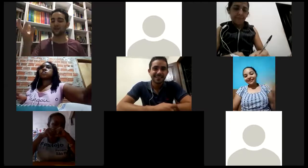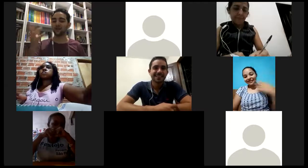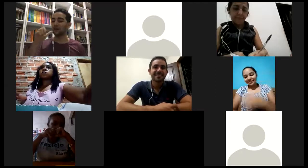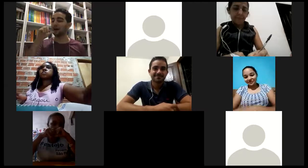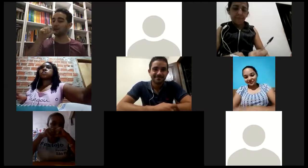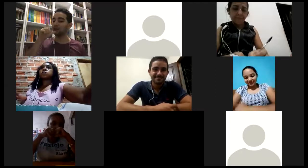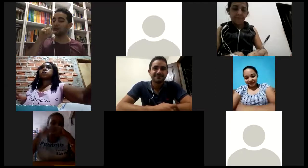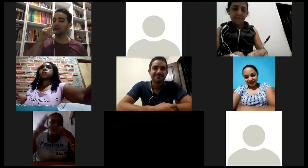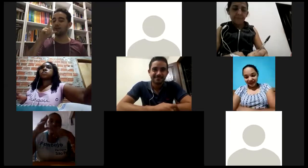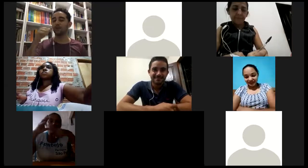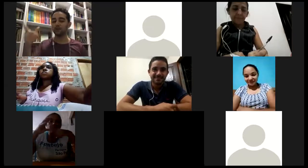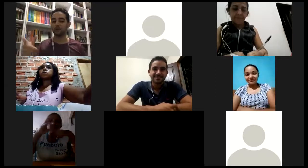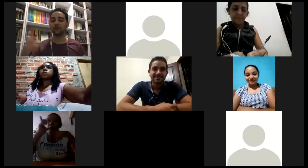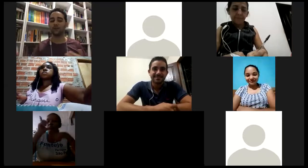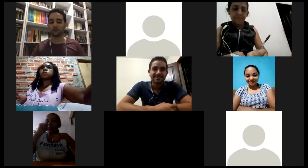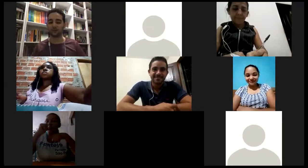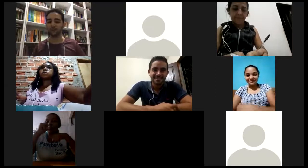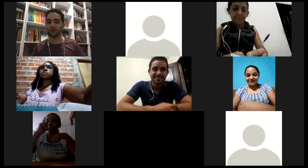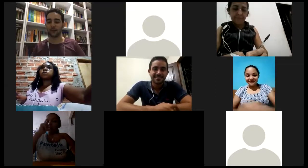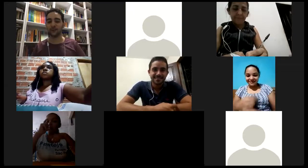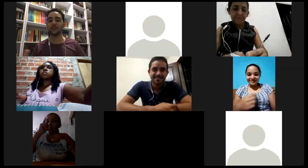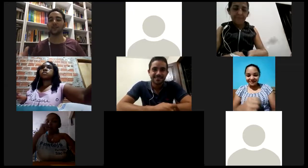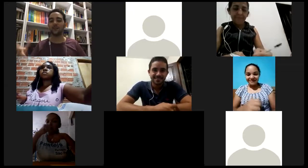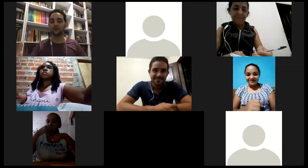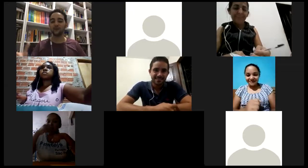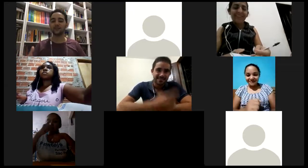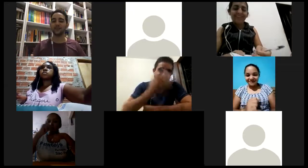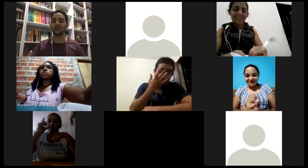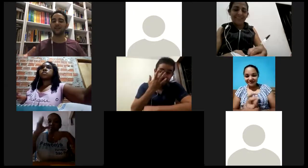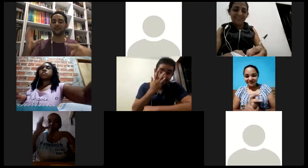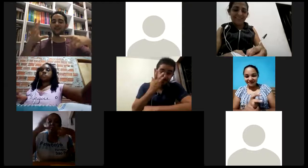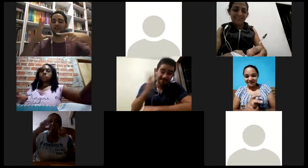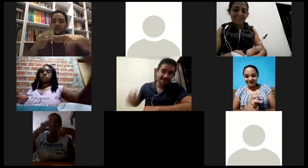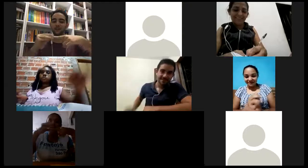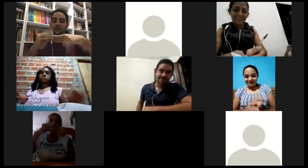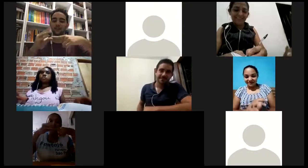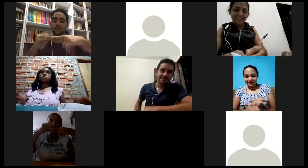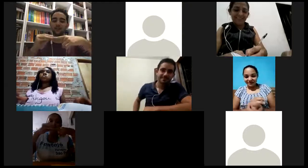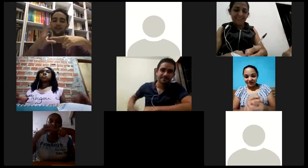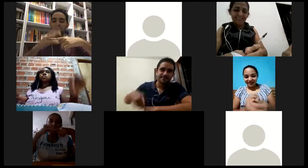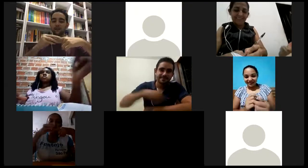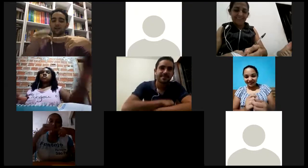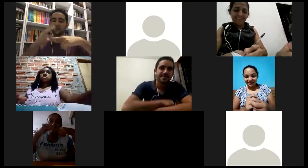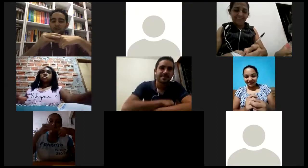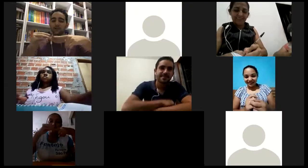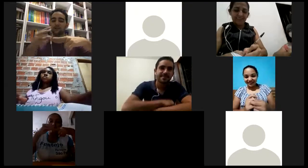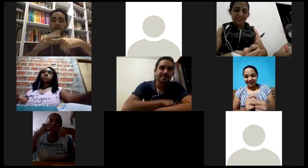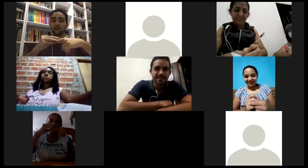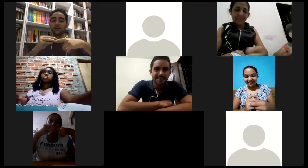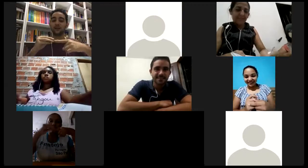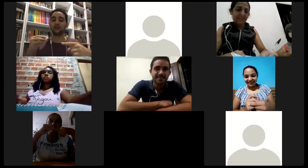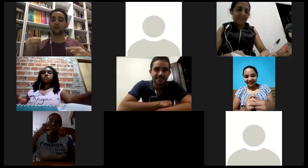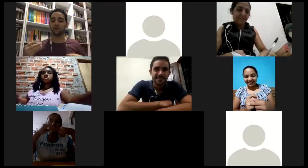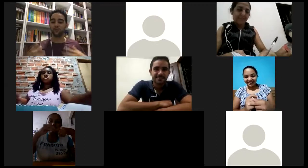querendo, quero água, e não mexer o dedo, tá pedindo um pênis, e você tá pedindo uma caneta e no final tá pedindo sexo